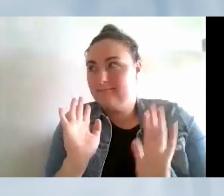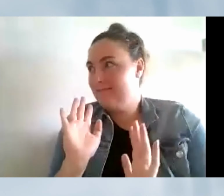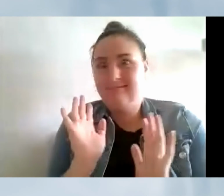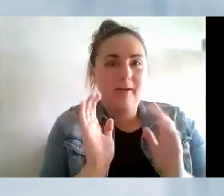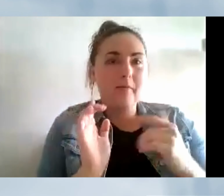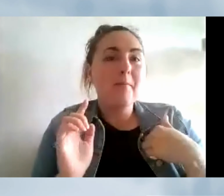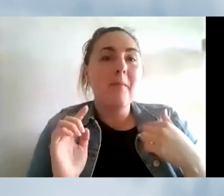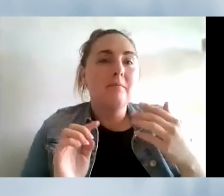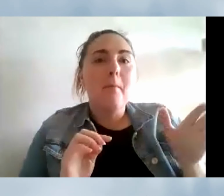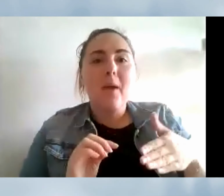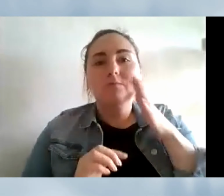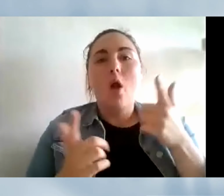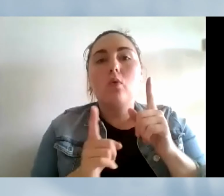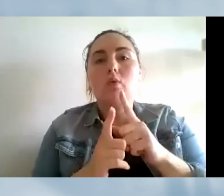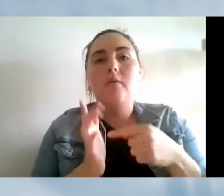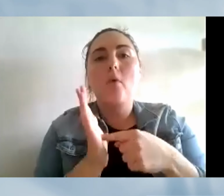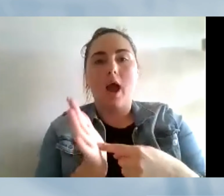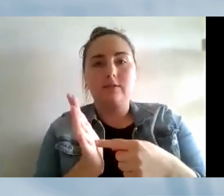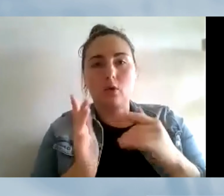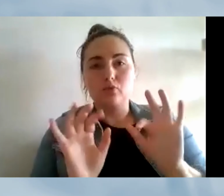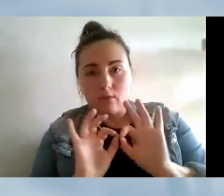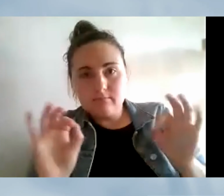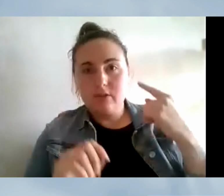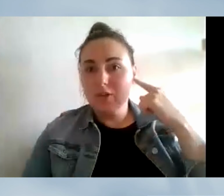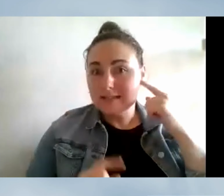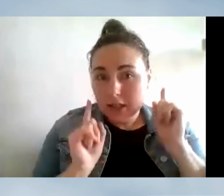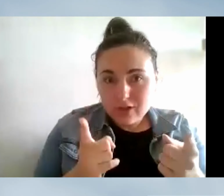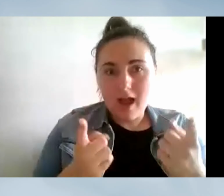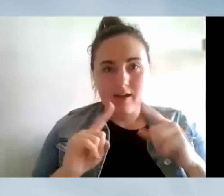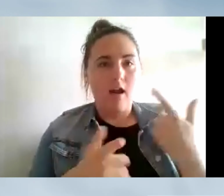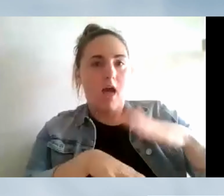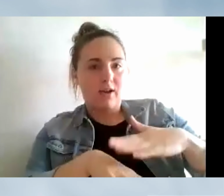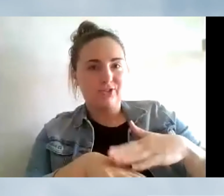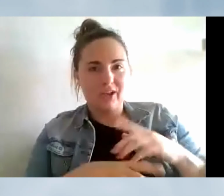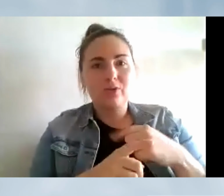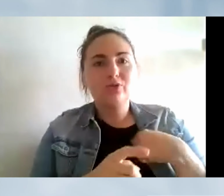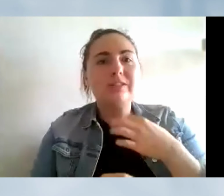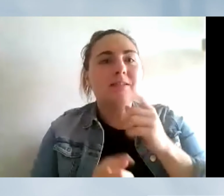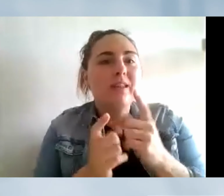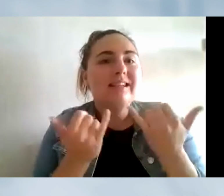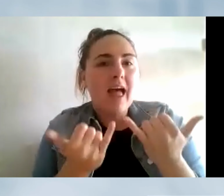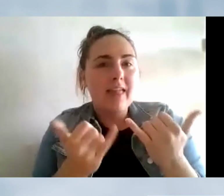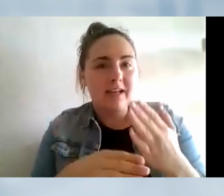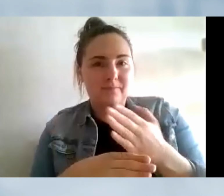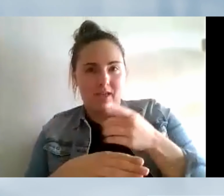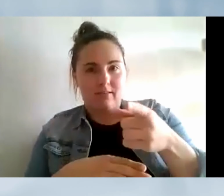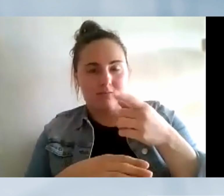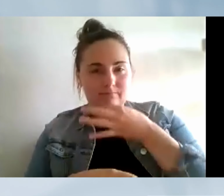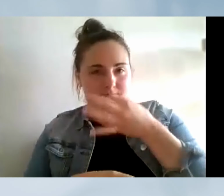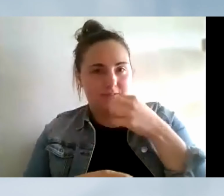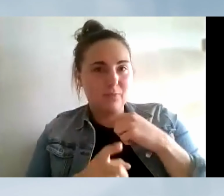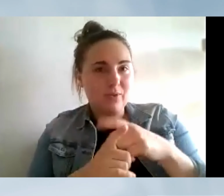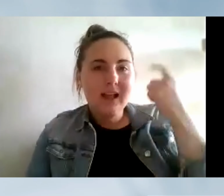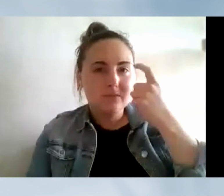ne vem, kaj se dogaja in se bojim. In pes bi mi lahko pokazal svojim vedenjem, ali je vse v redu, ali se kaj dogaja, tako